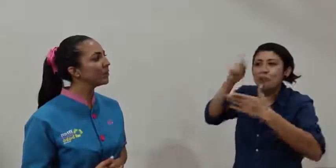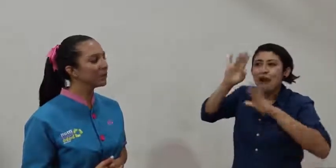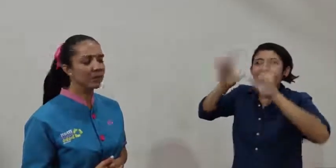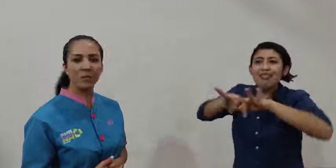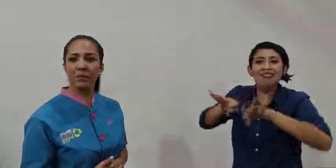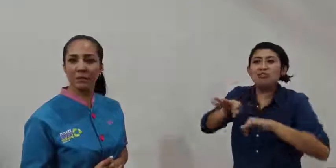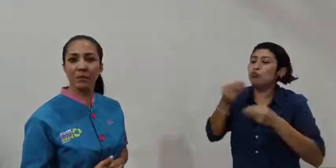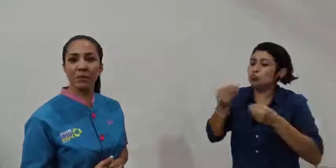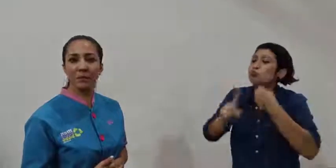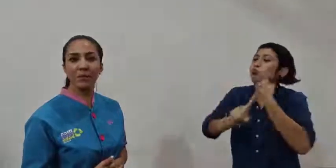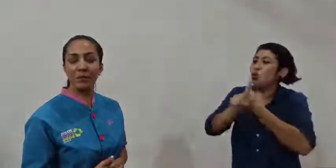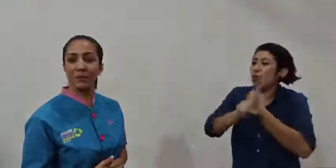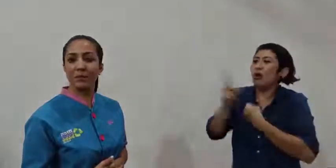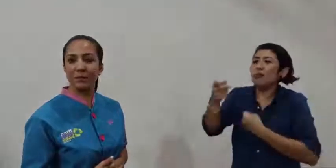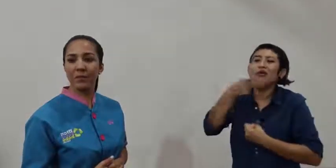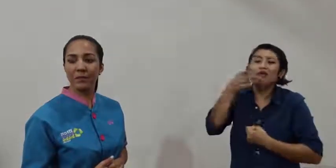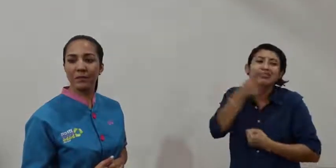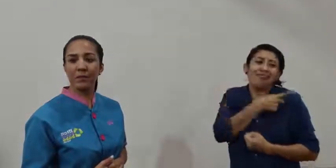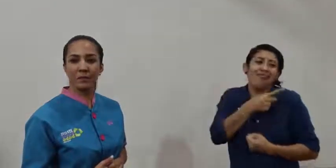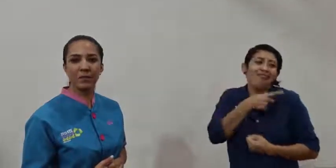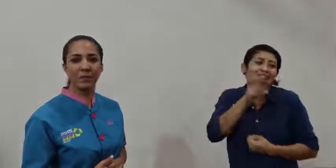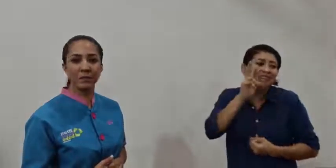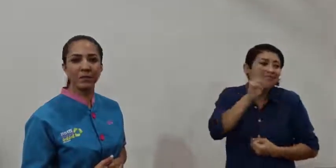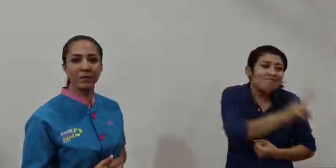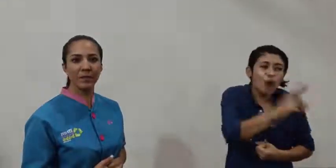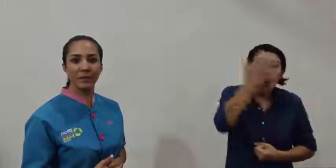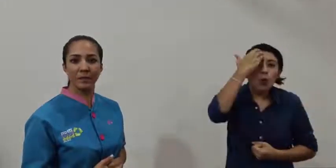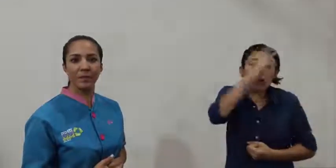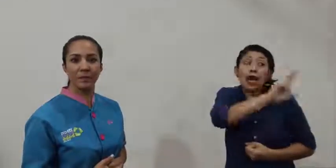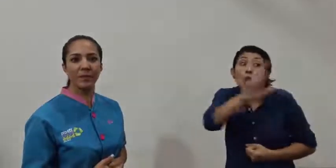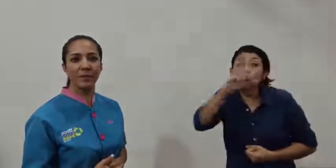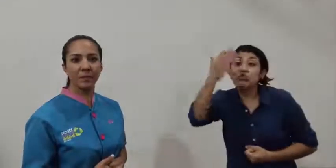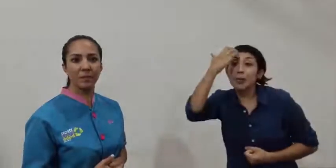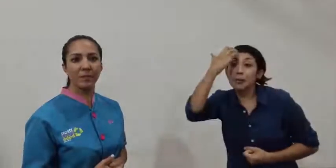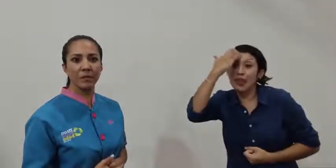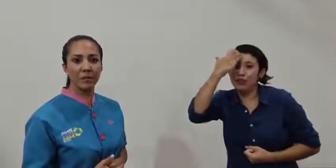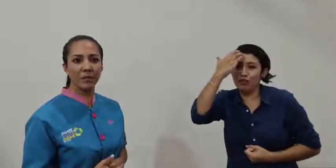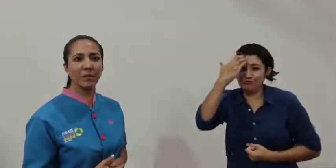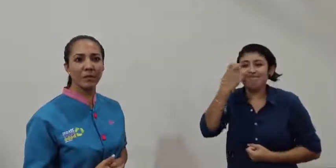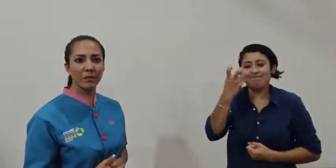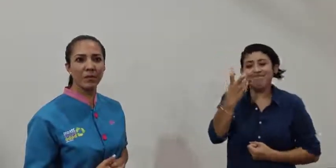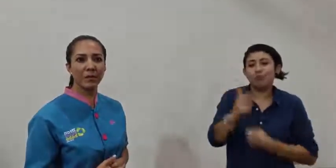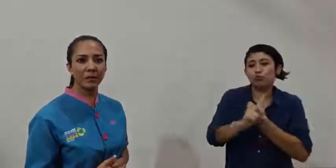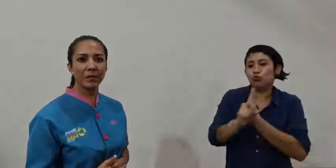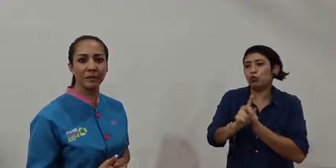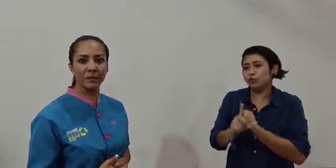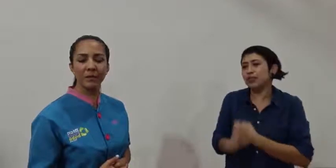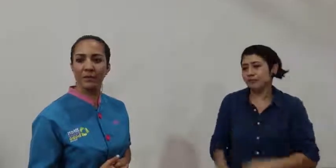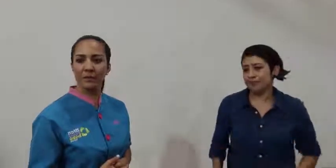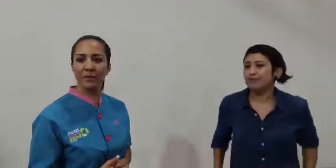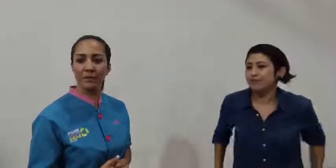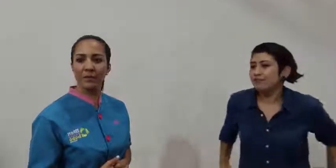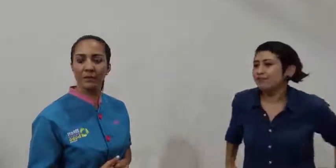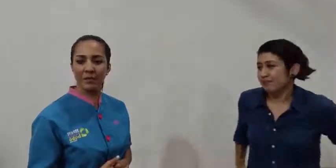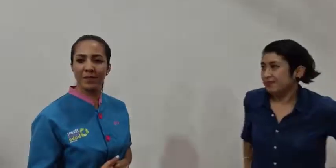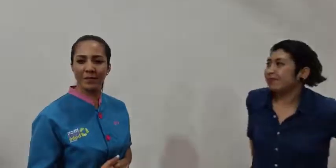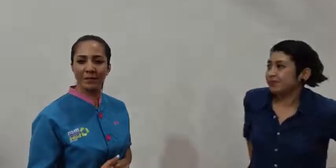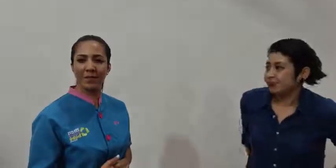vamos a poder es a lo mejor comunicarnos igual que ustedes. Esa es nuestra única